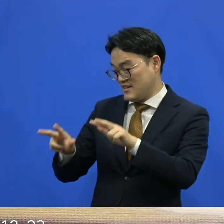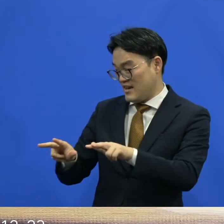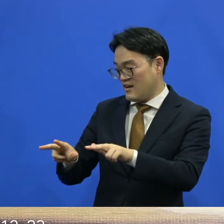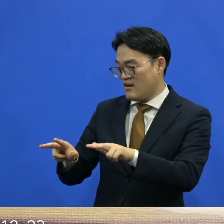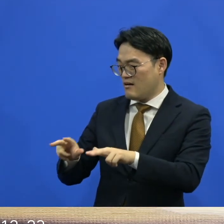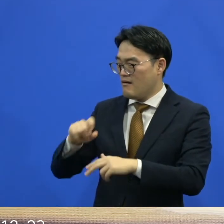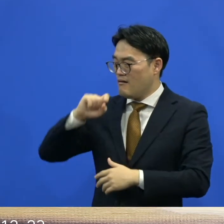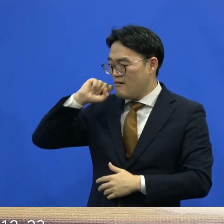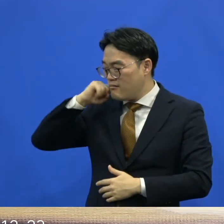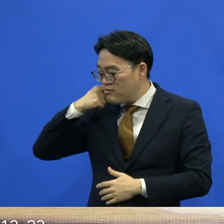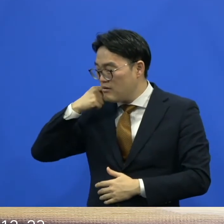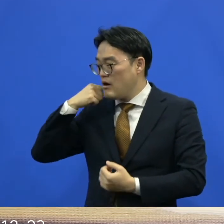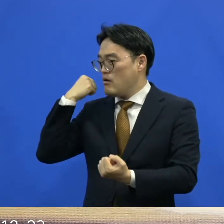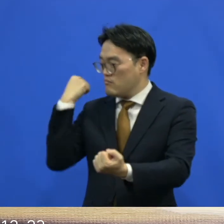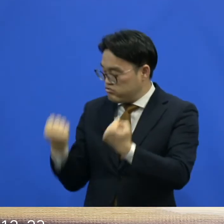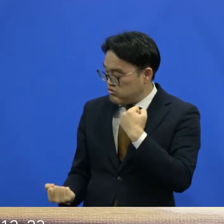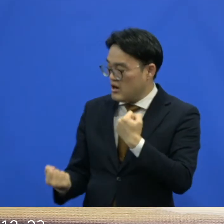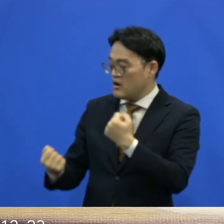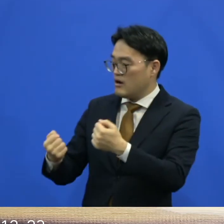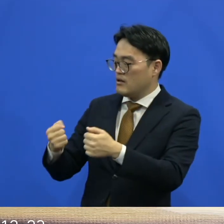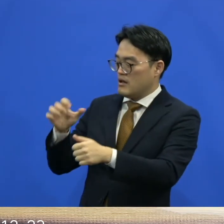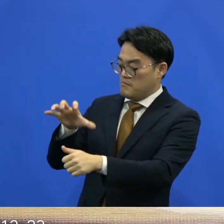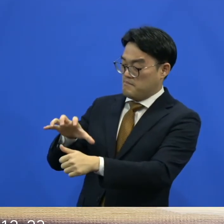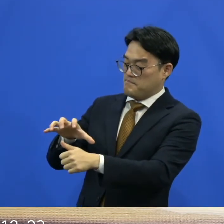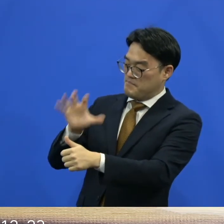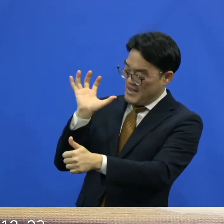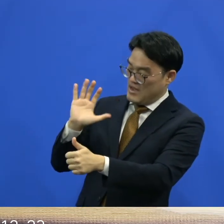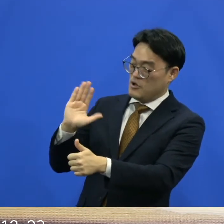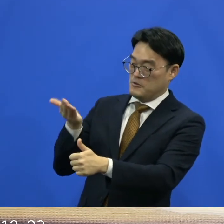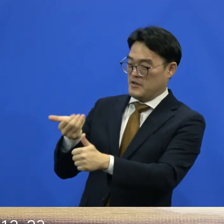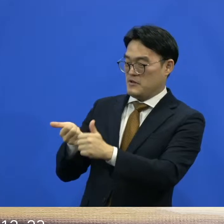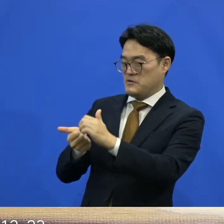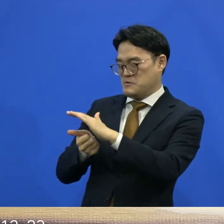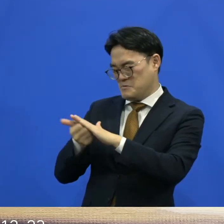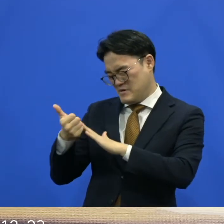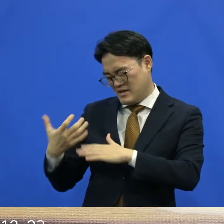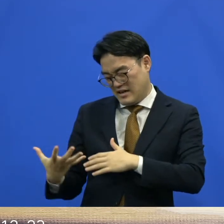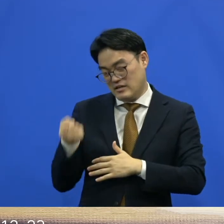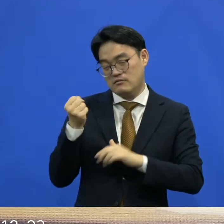어려워도 희망을 가지기 때문에 사는 거예요.